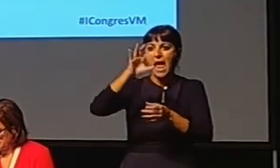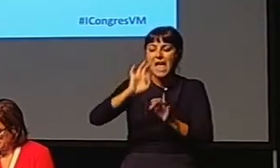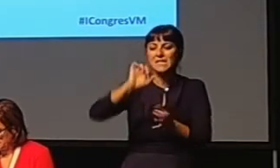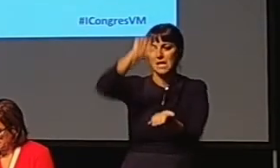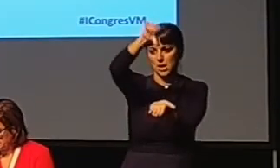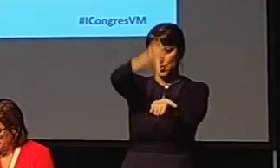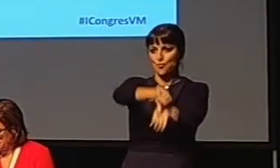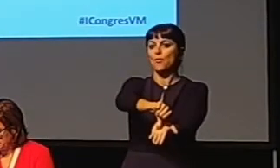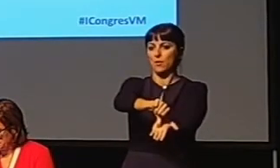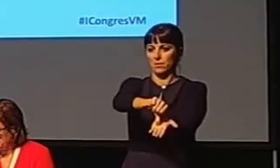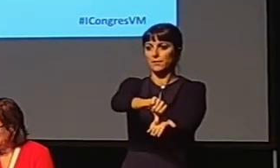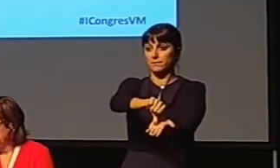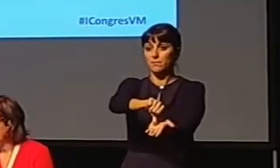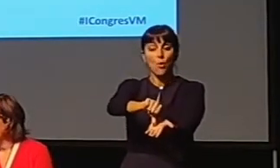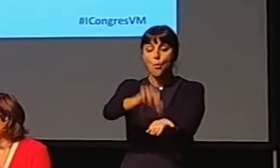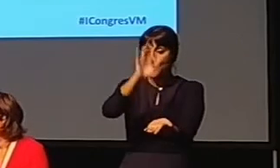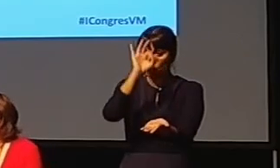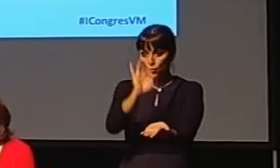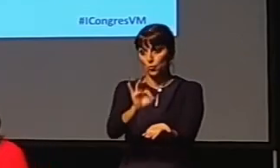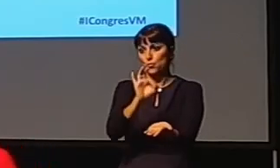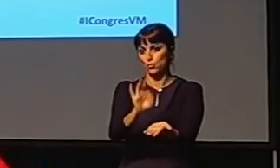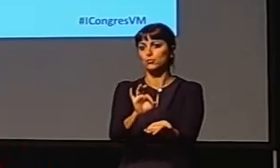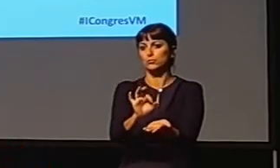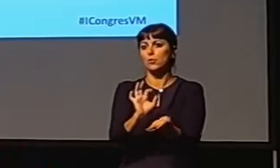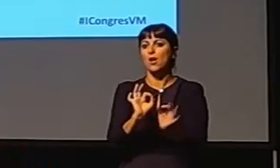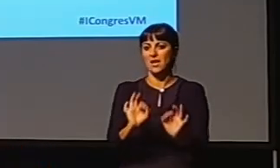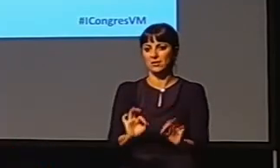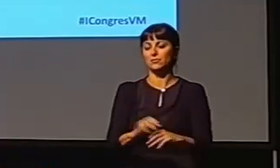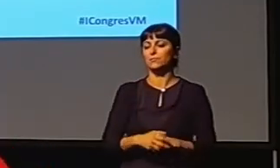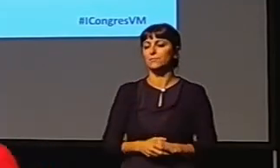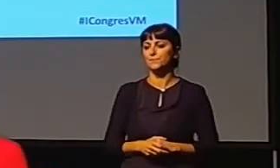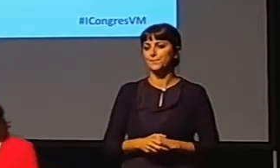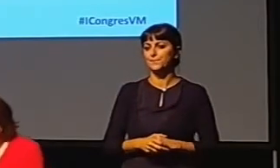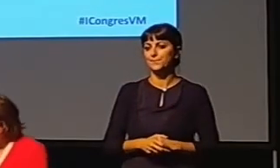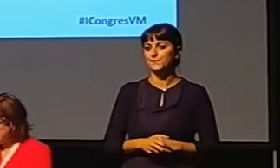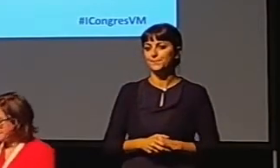parlant precisament d'aquest plantejament. Però també